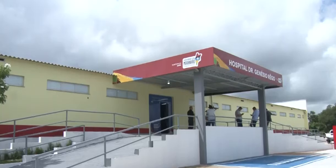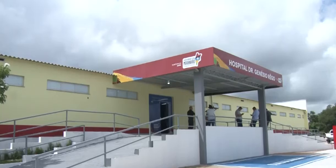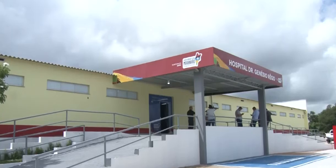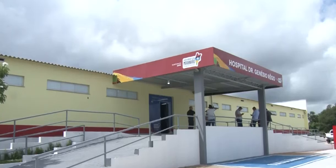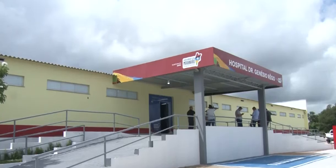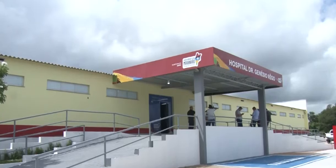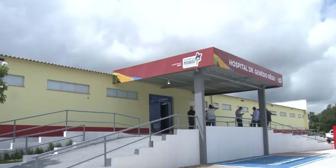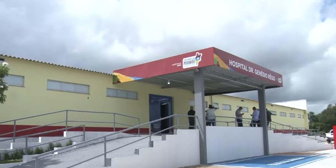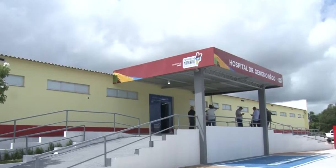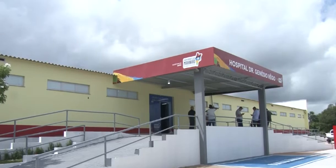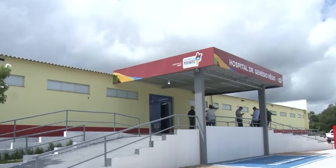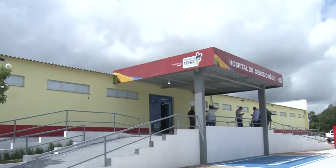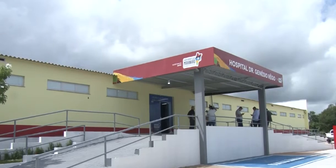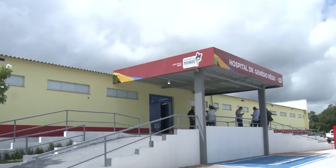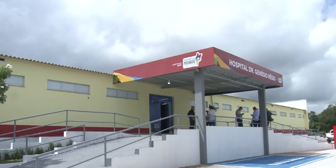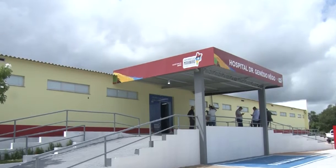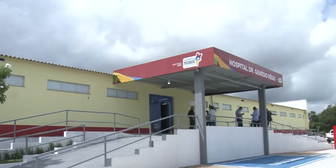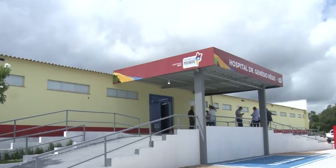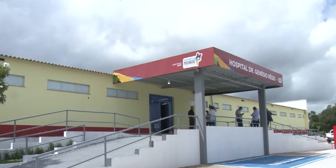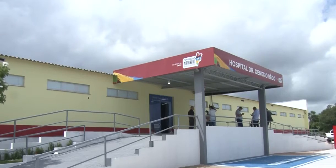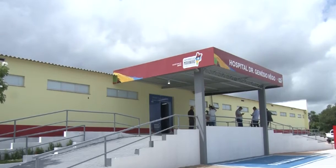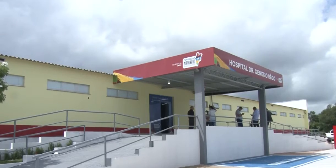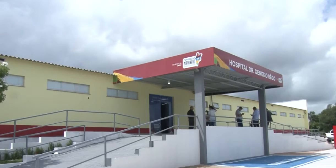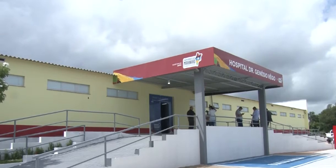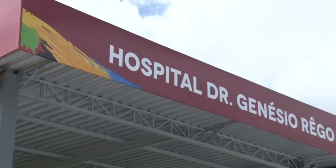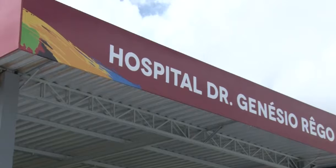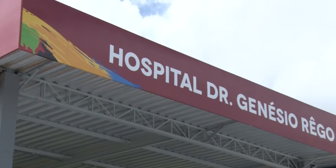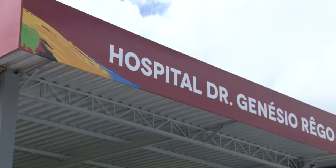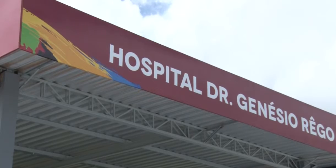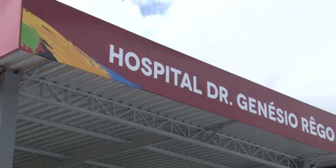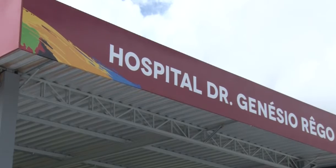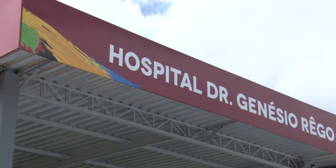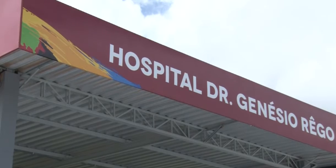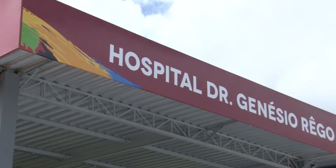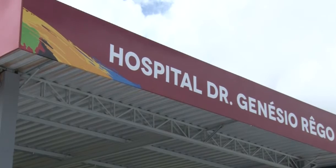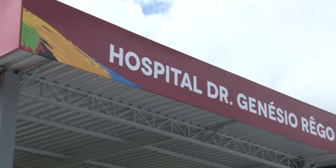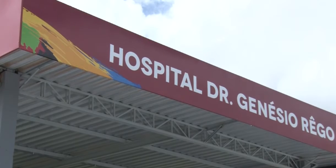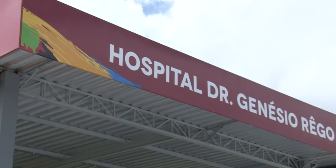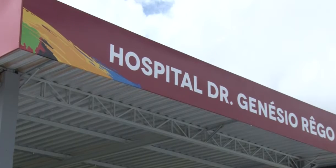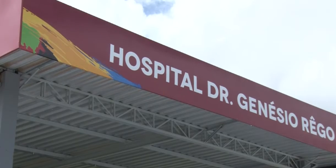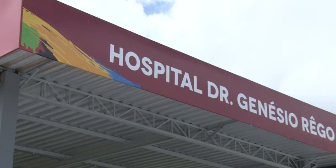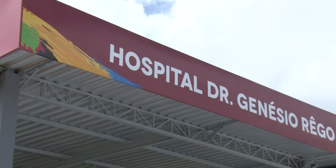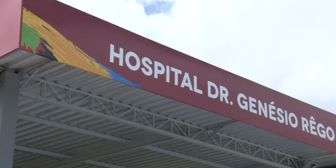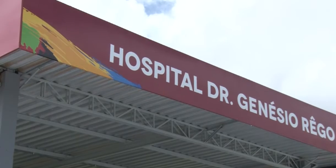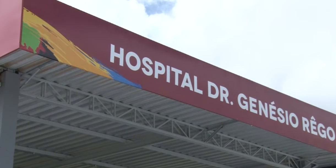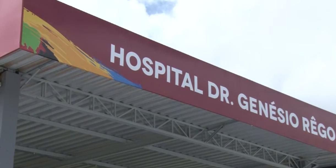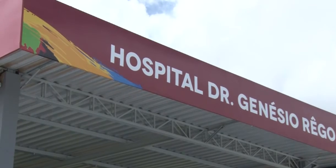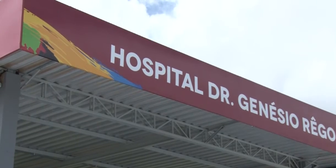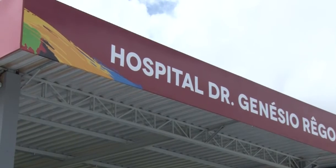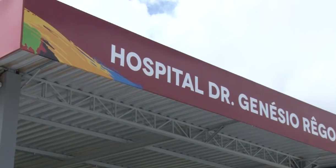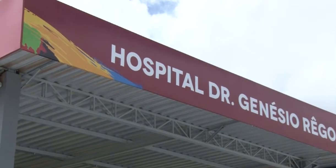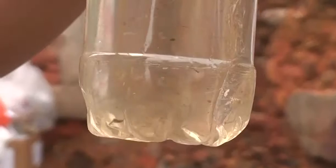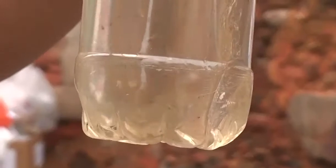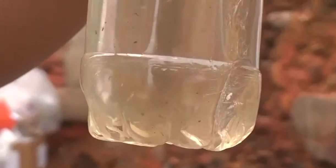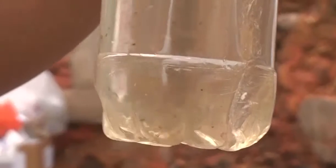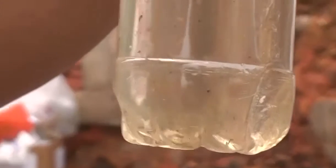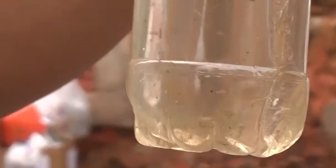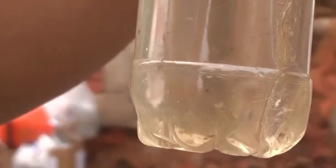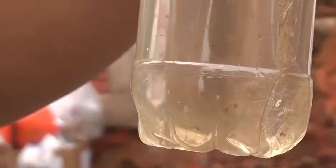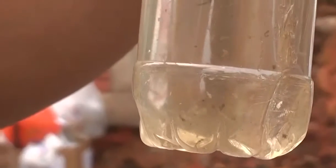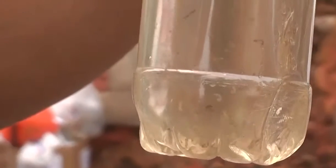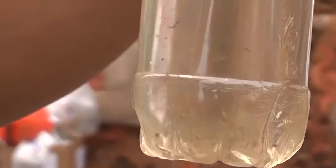pacientes. Entre as novidades apresentadas, ficou estabelecido que o Hospital Genésio Rego, hoje usado para o tratamento da Covid,